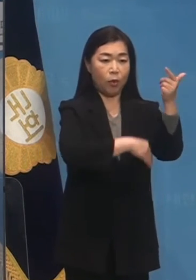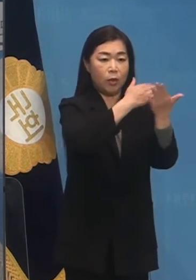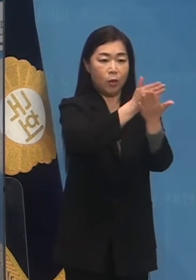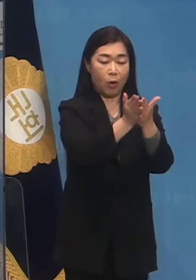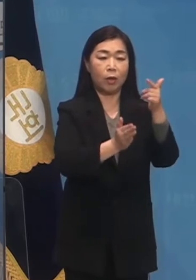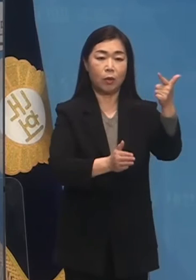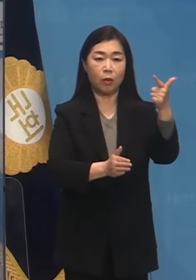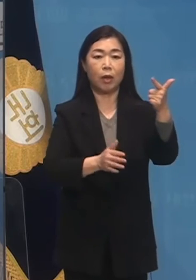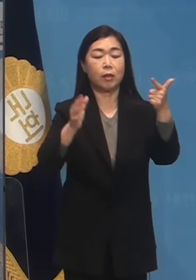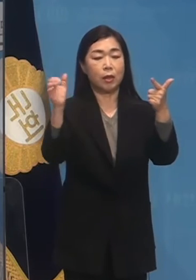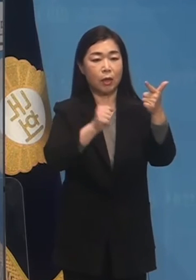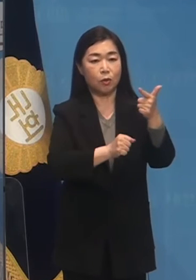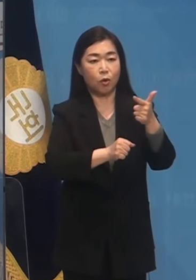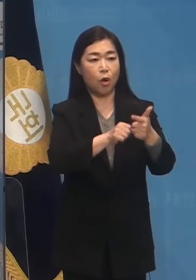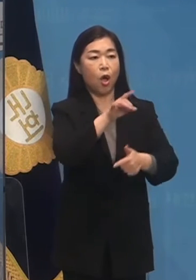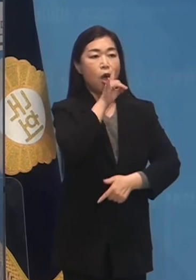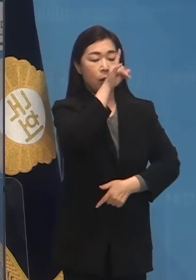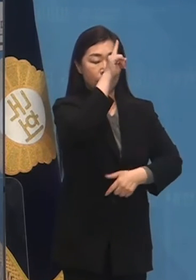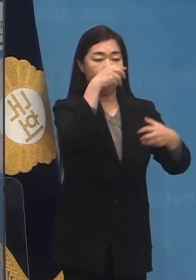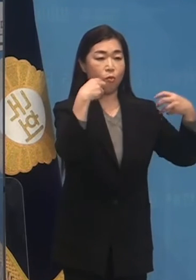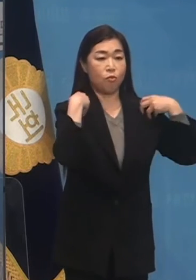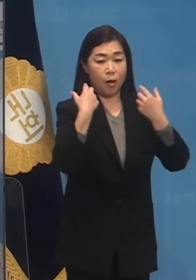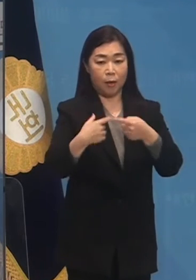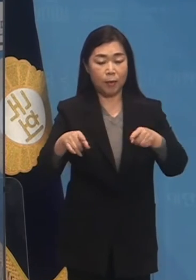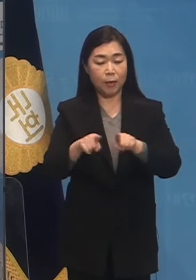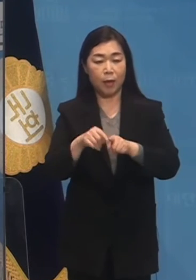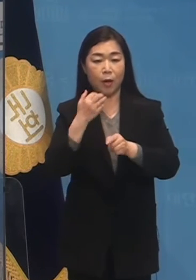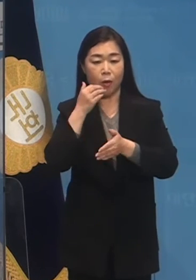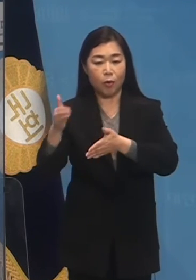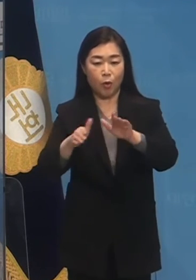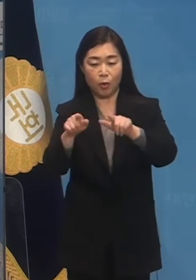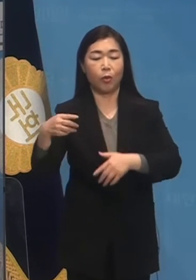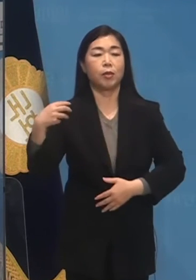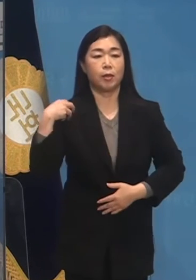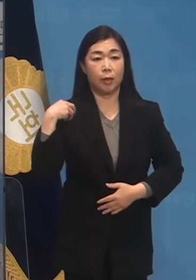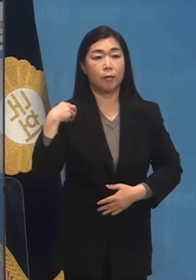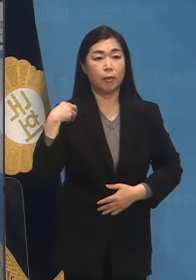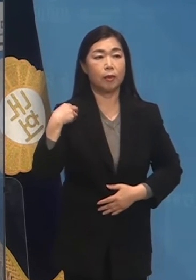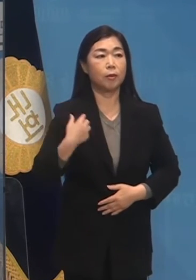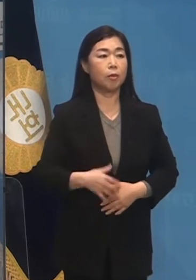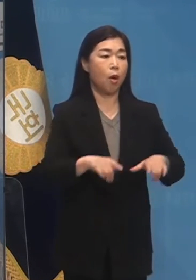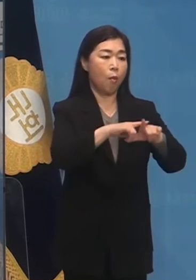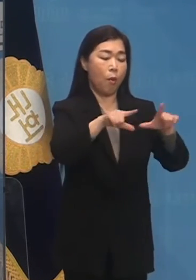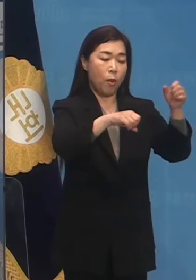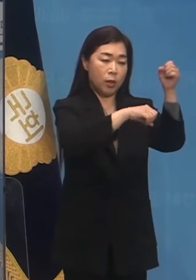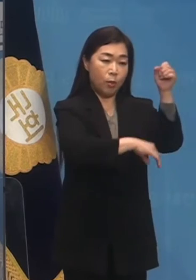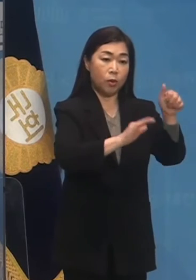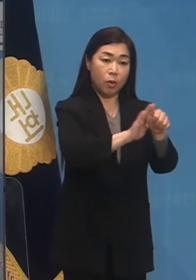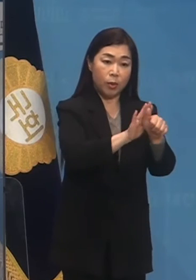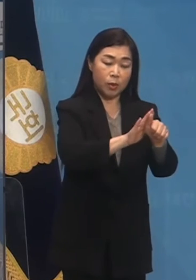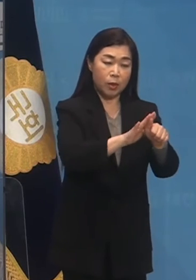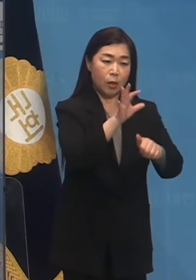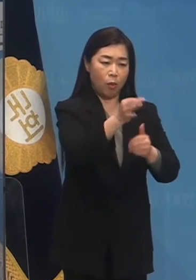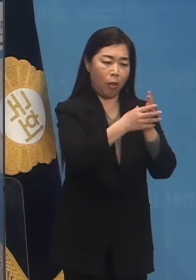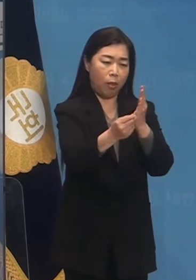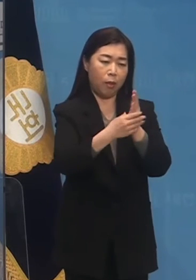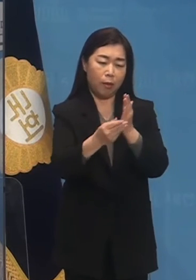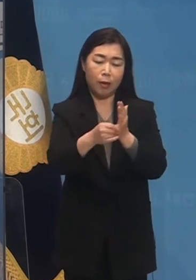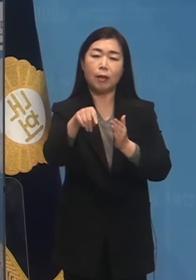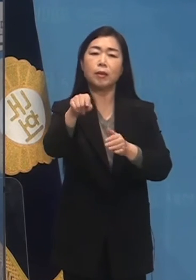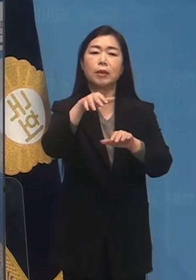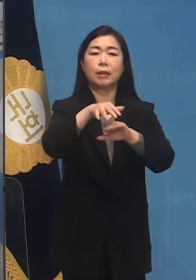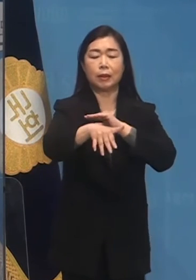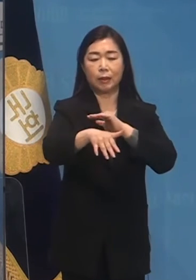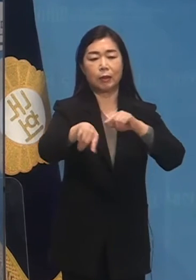필요를 중앙정부와 함께 경기도가 책임지겠습니다. 보편적 기본 서비스는 현금을 살포하는